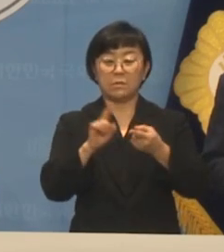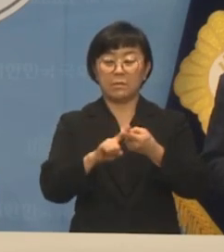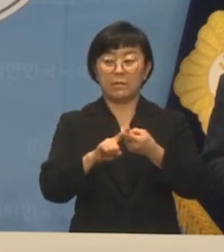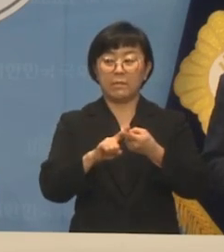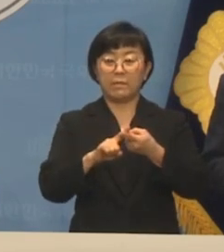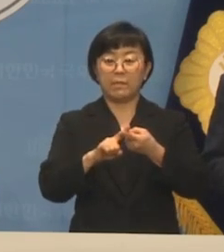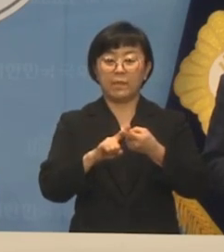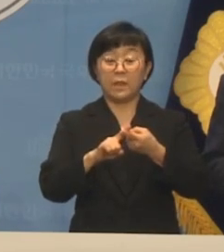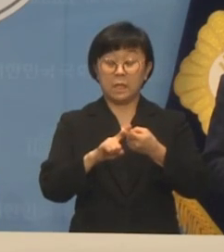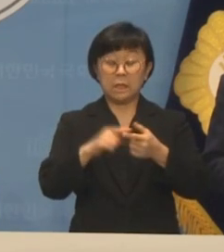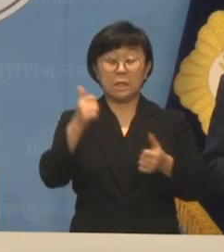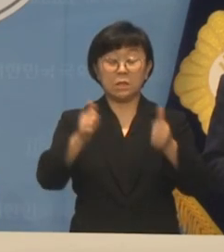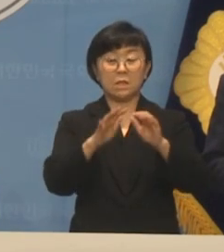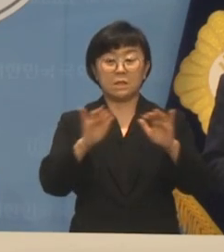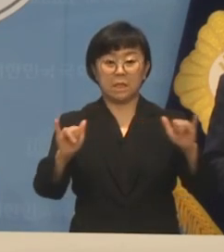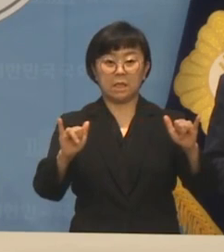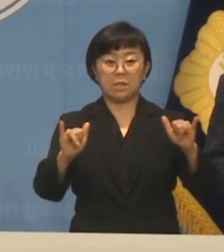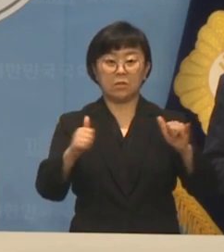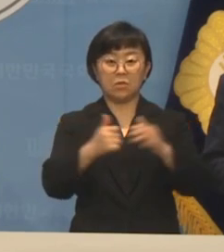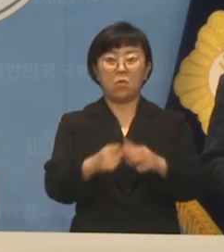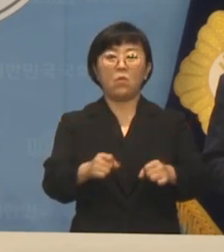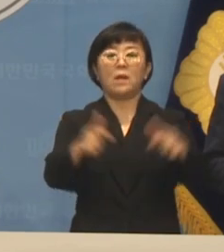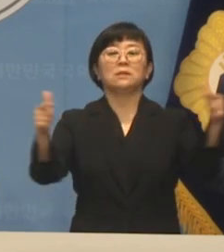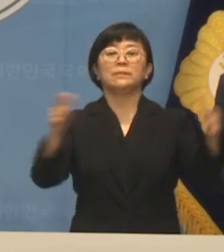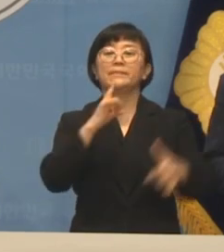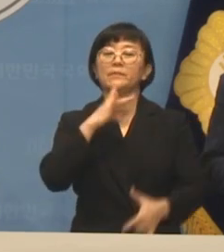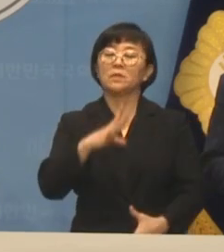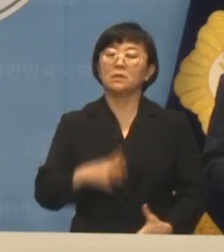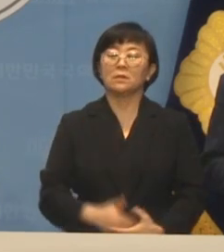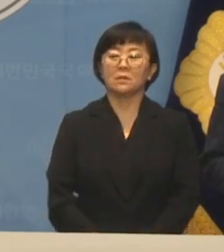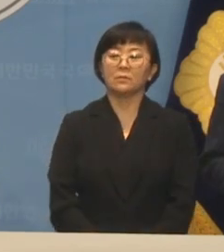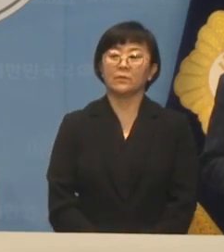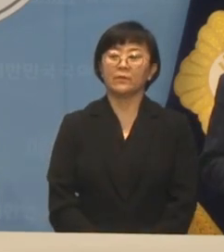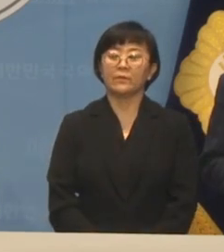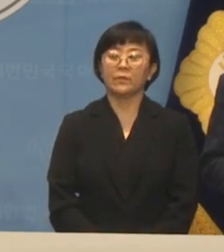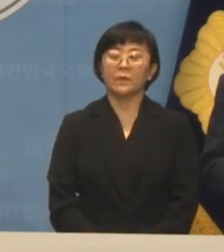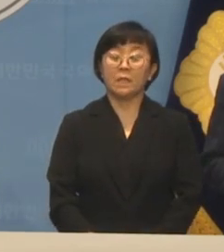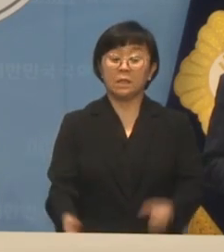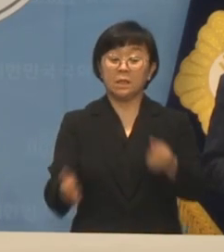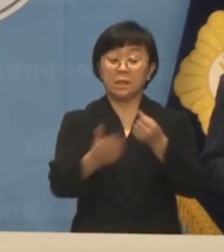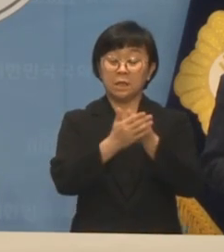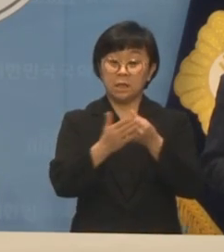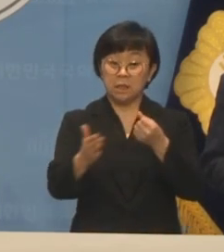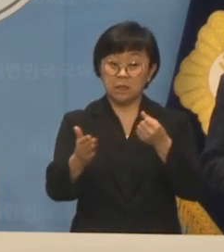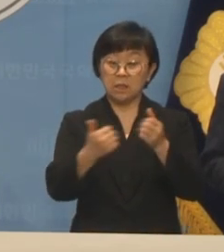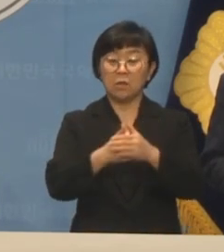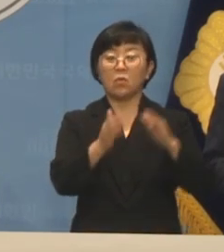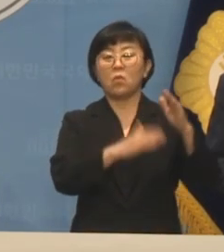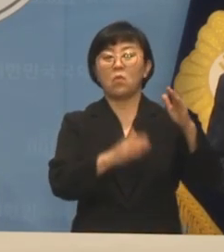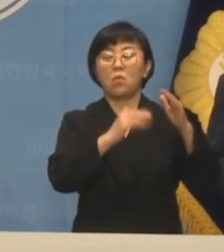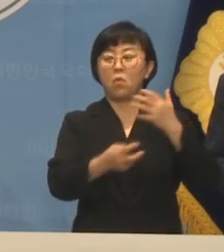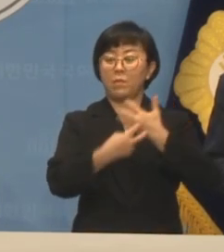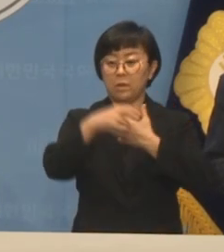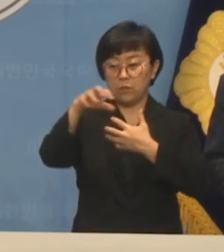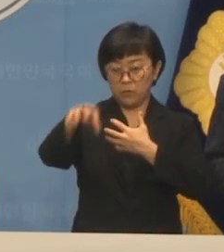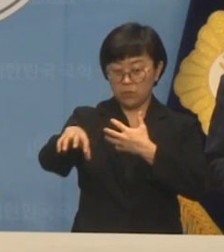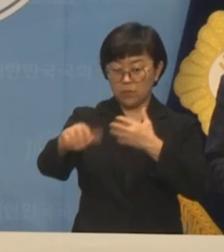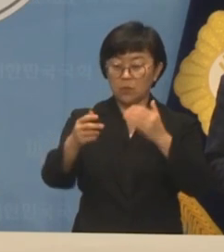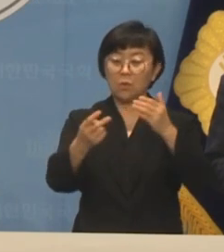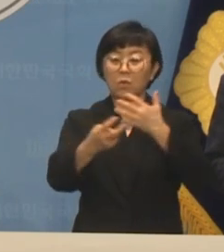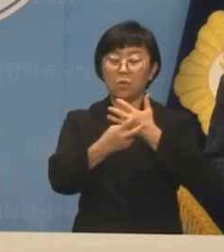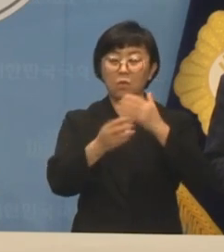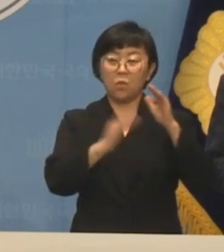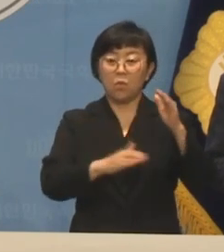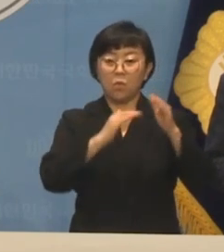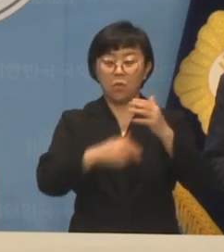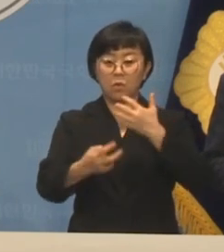가로채갈 경쟁자들의 확대이기 때문입니다. 그렇기 때문에 공공병원과 공공의료